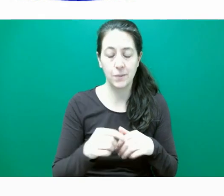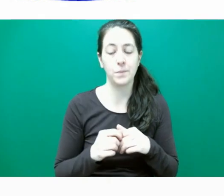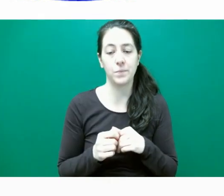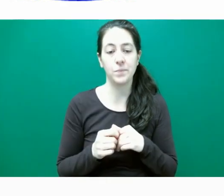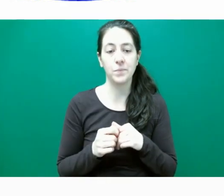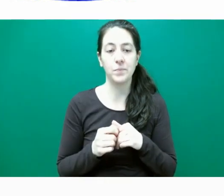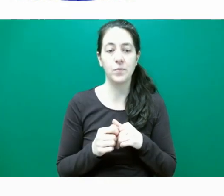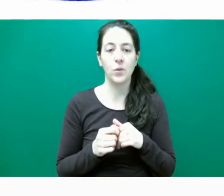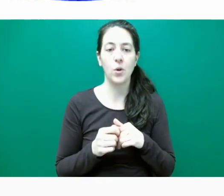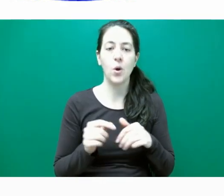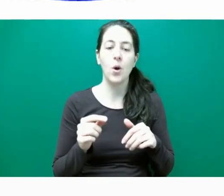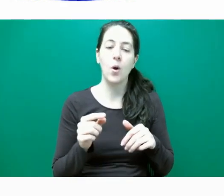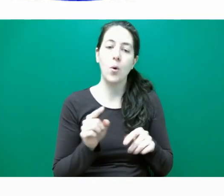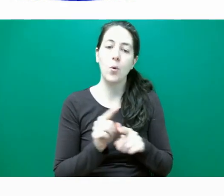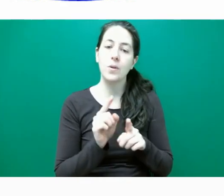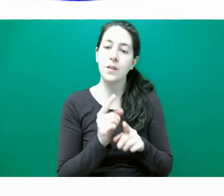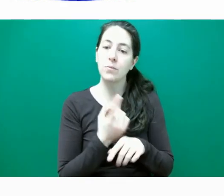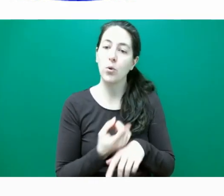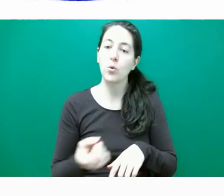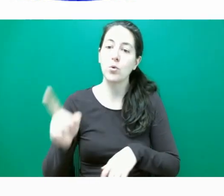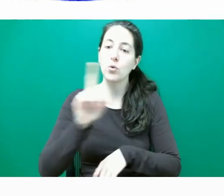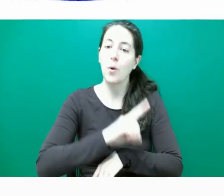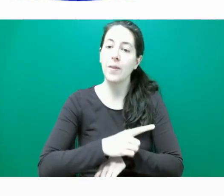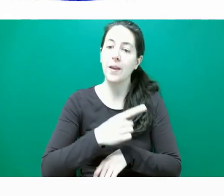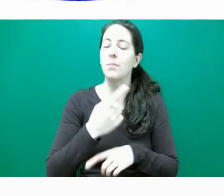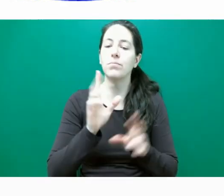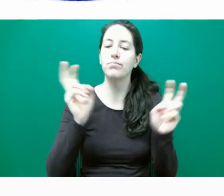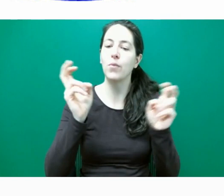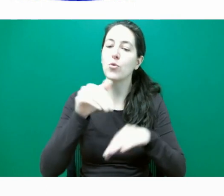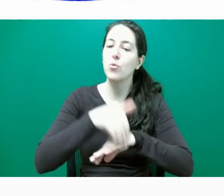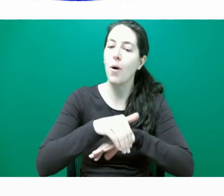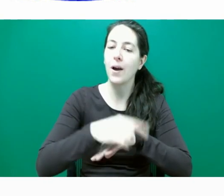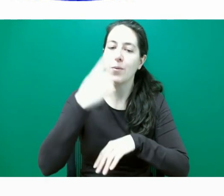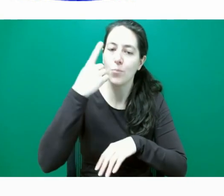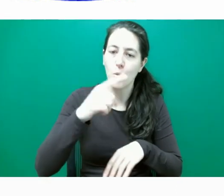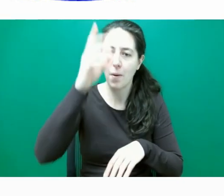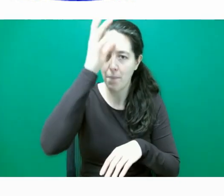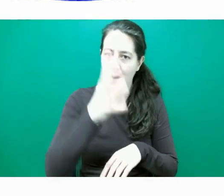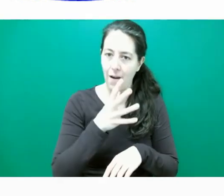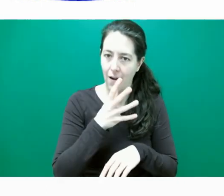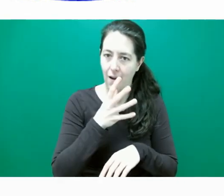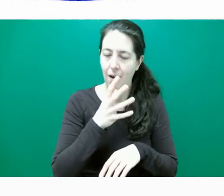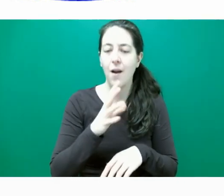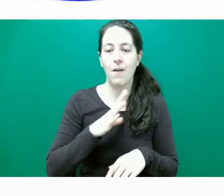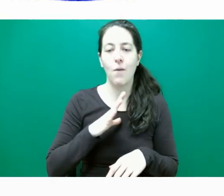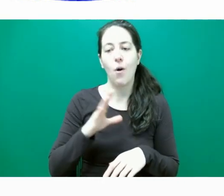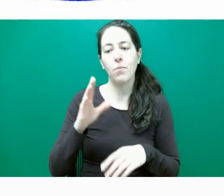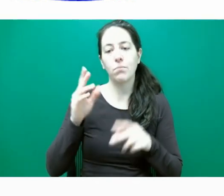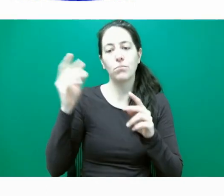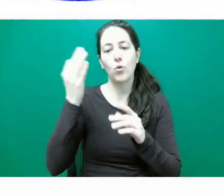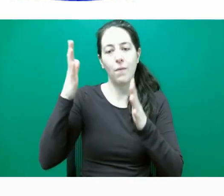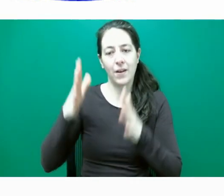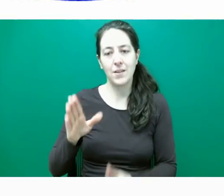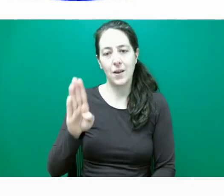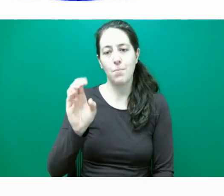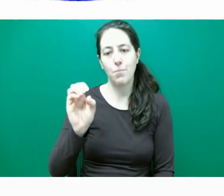travers la journée pour les parents, la soirée pour les parents, pardon, il y aura Benoît Laflamme qui est un conférencier inspirant avec